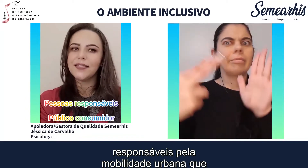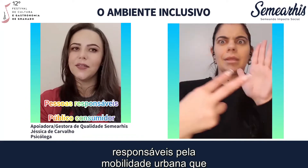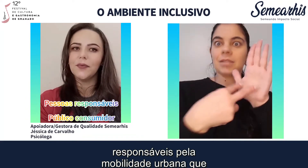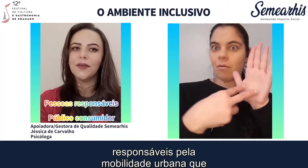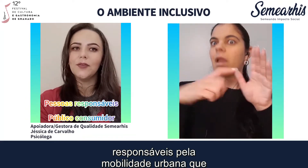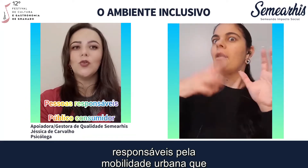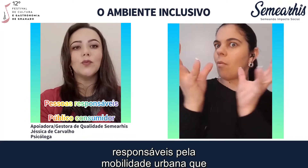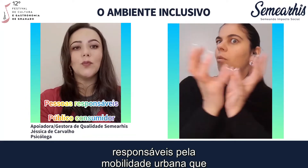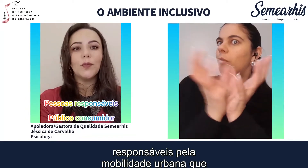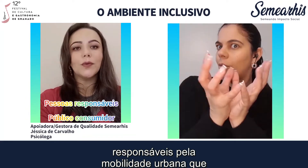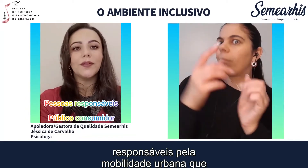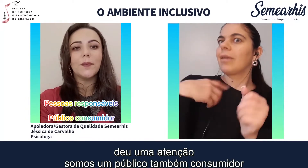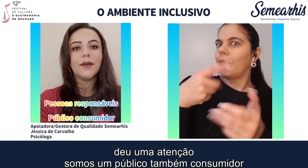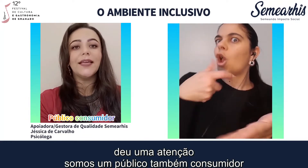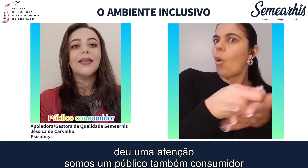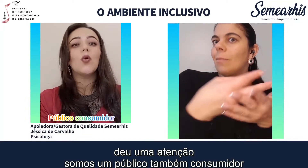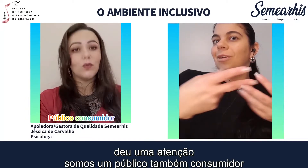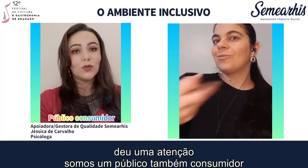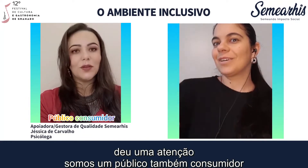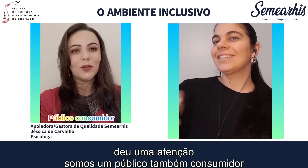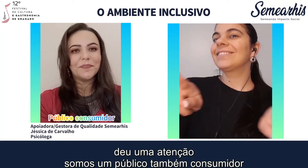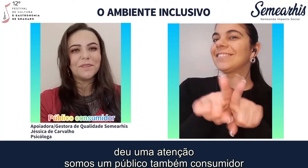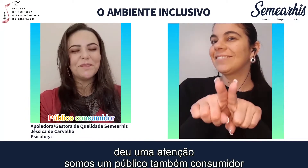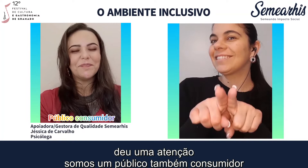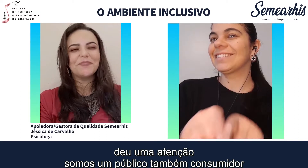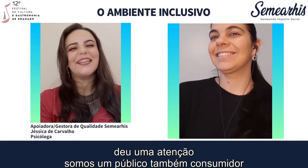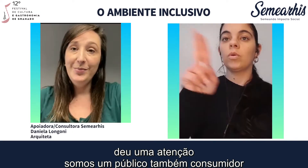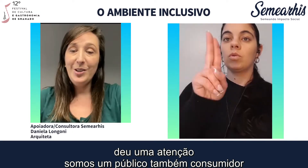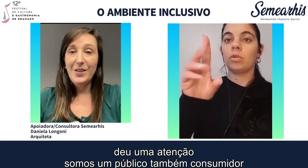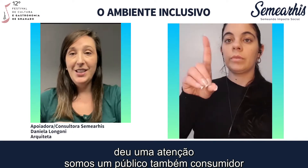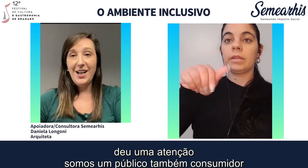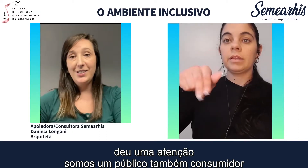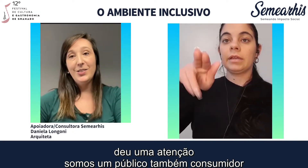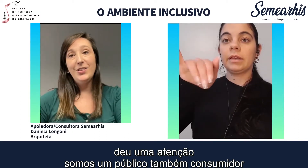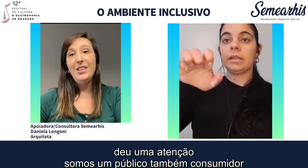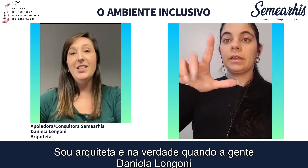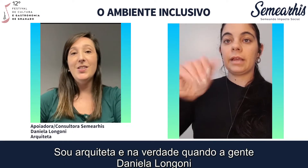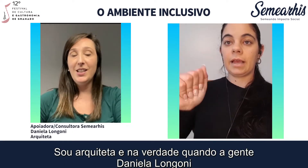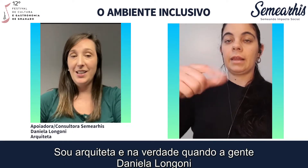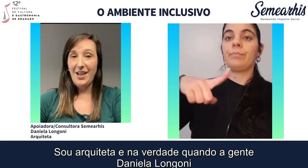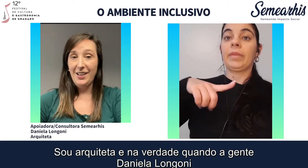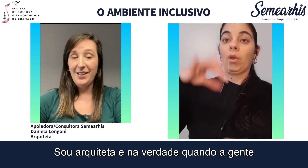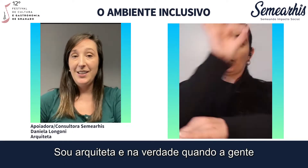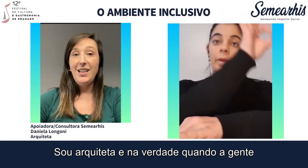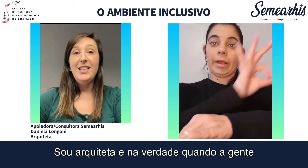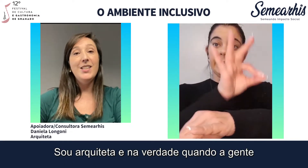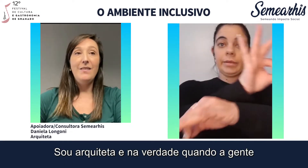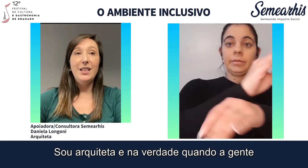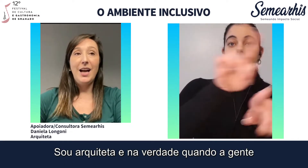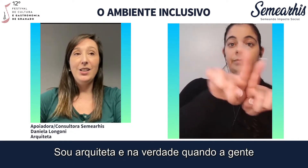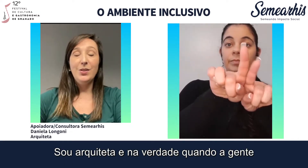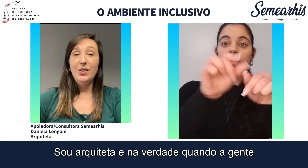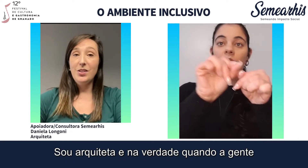uma atenção. Somos um público também consumidor. Meu nome é Daniela Longoni, sou arquiteta e,